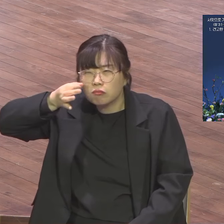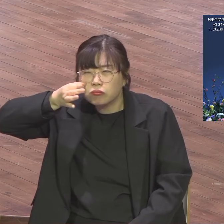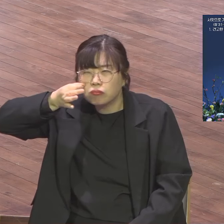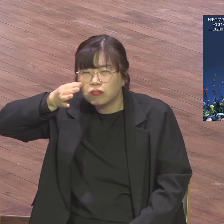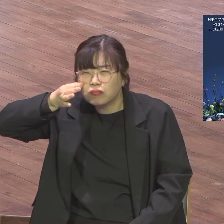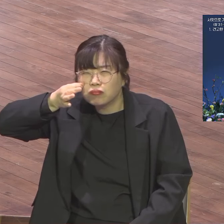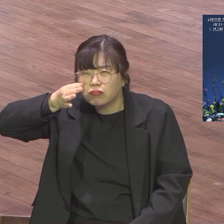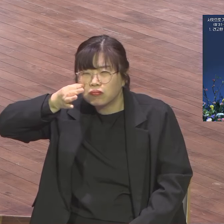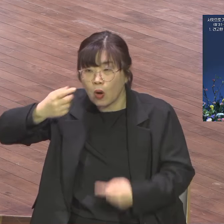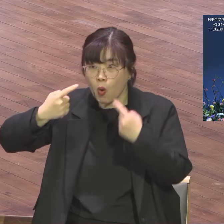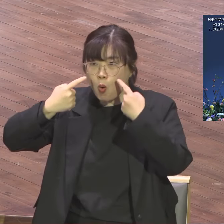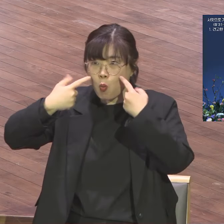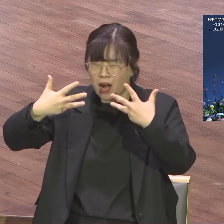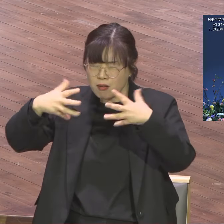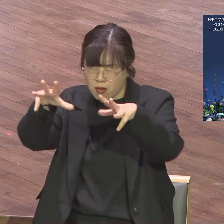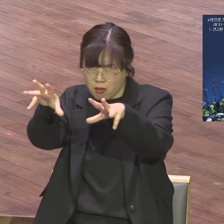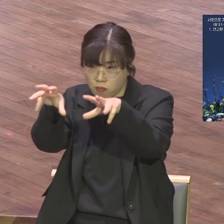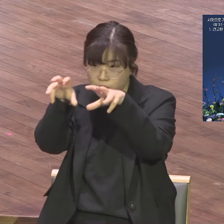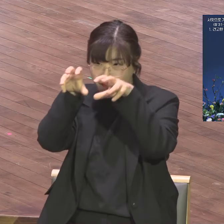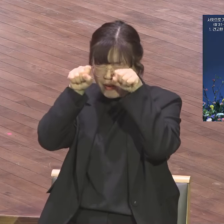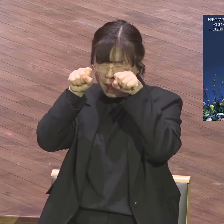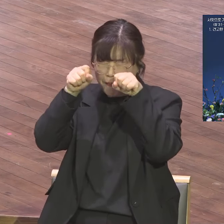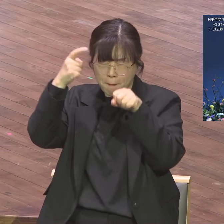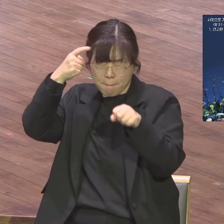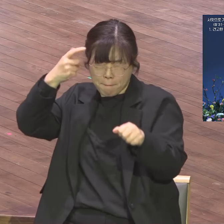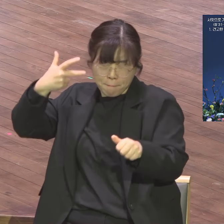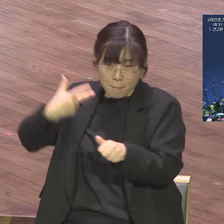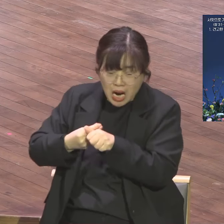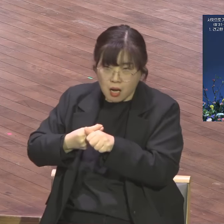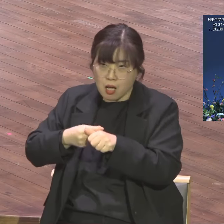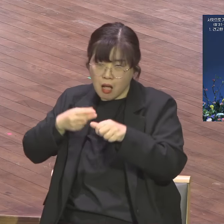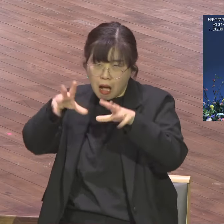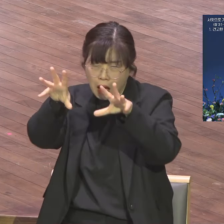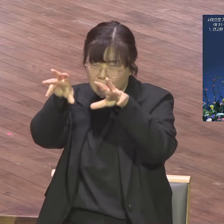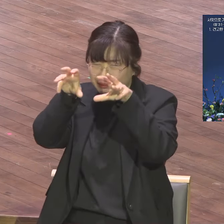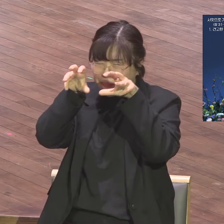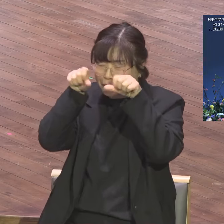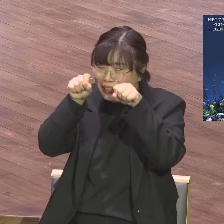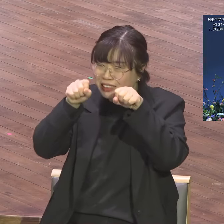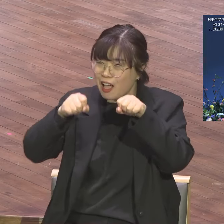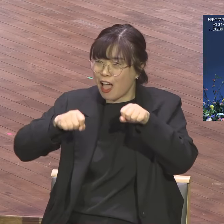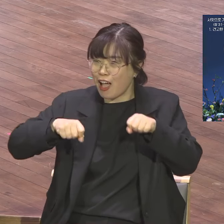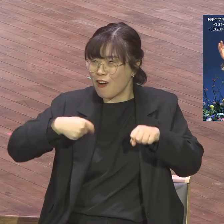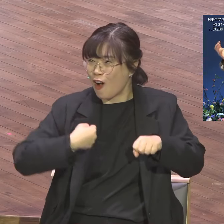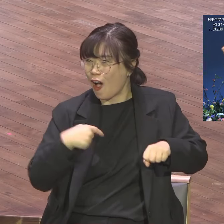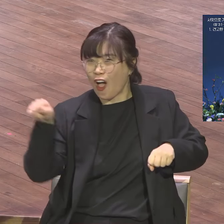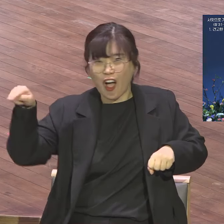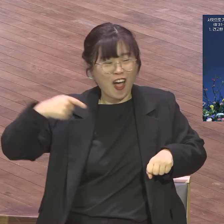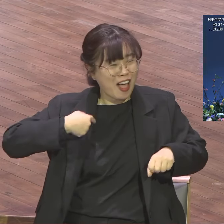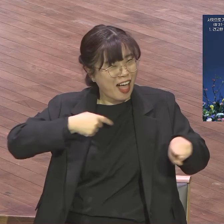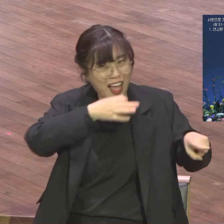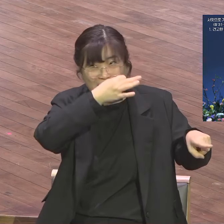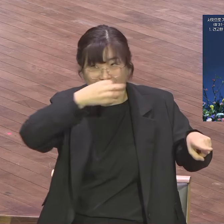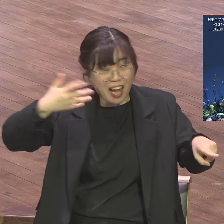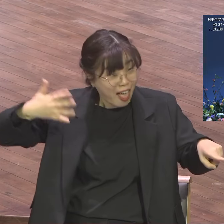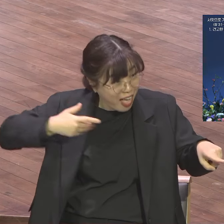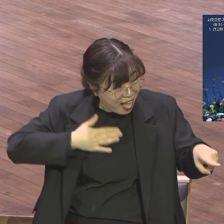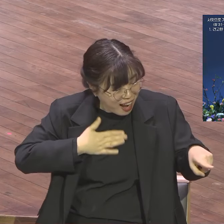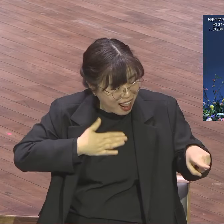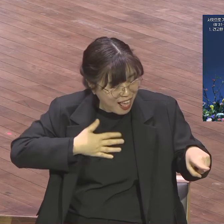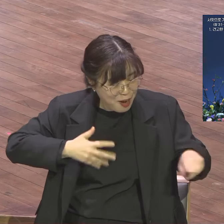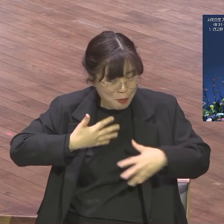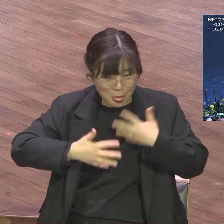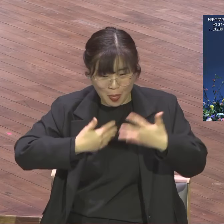그걸 아주 스토리를 막 기가 막히게 리바이벌 하잖아요. 다른 사람에게 내가 보고 온 영화를, 내가 본